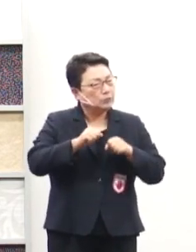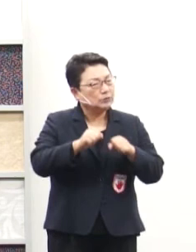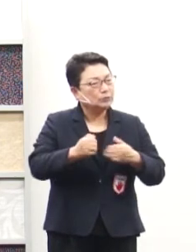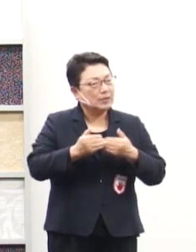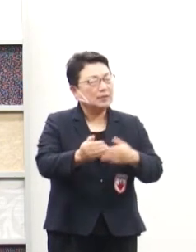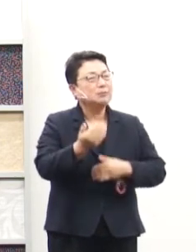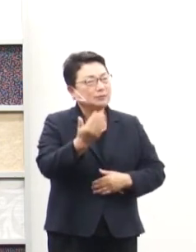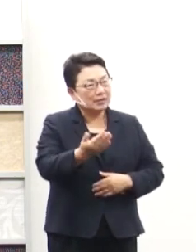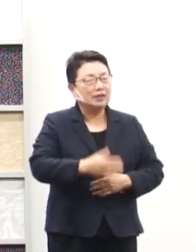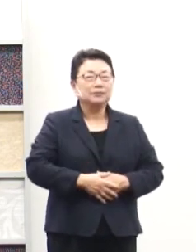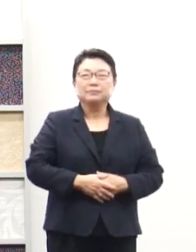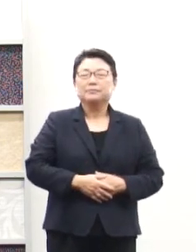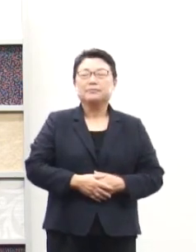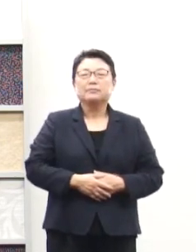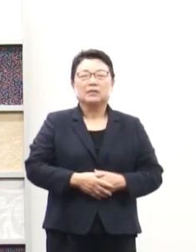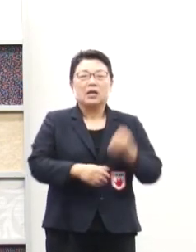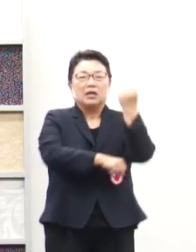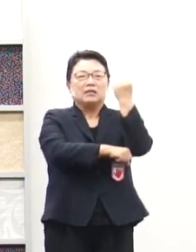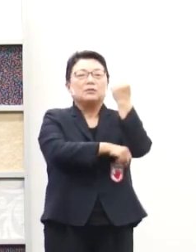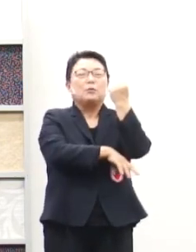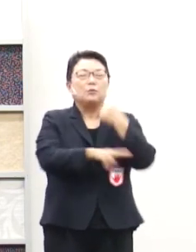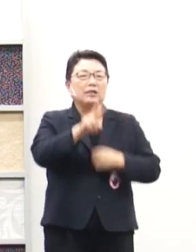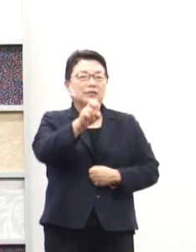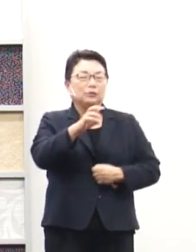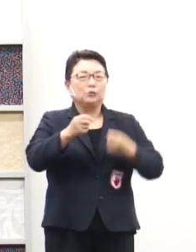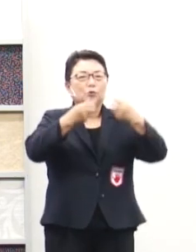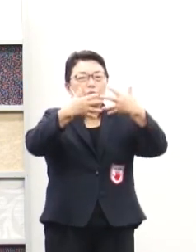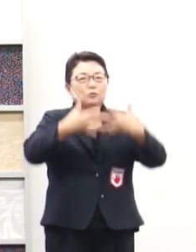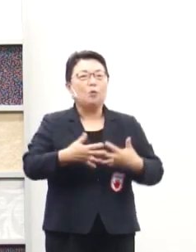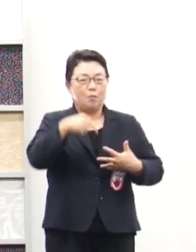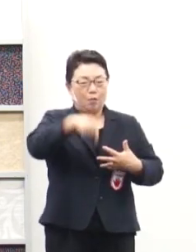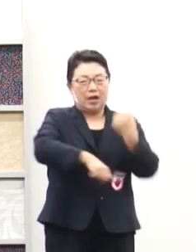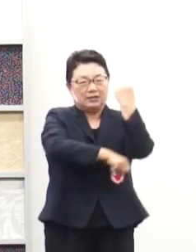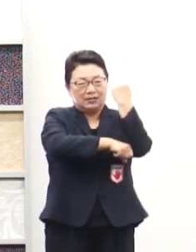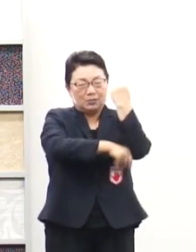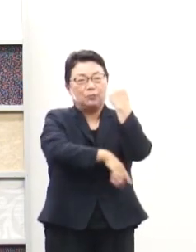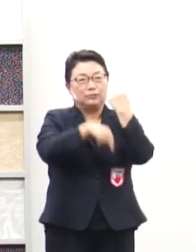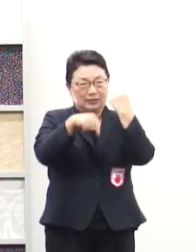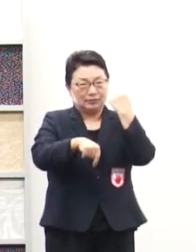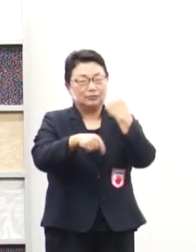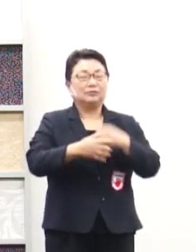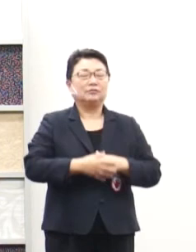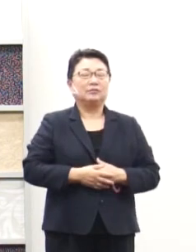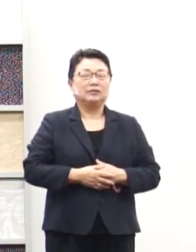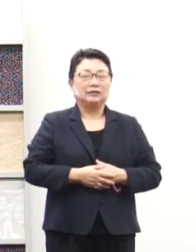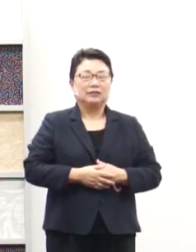か。 基本はやっぱり24条なんだと思うんです。これは